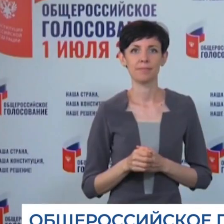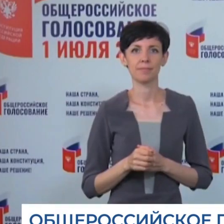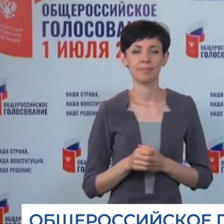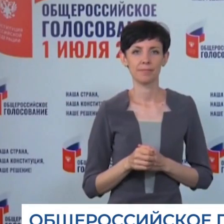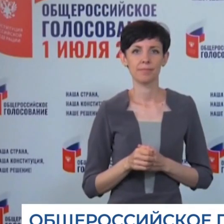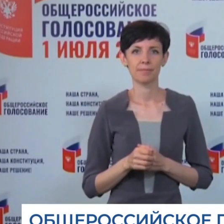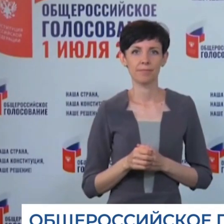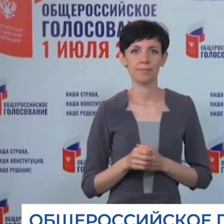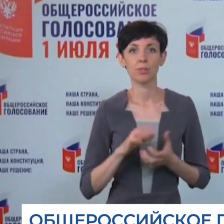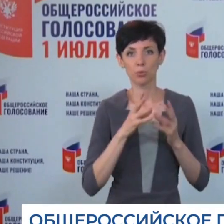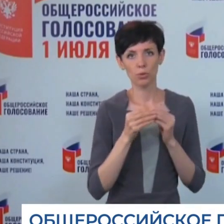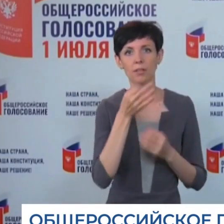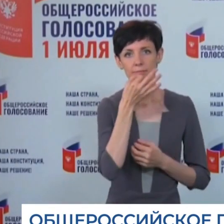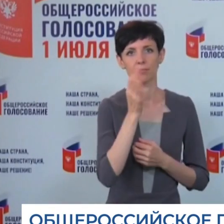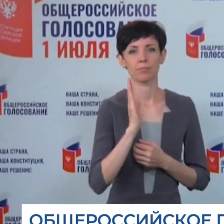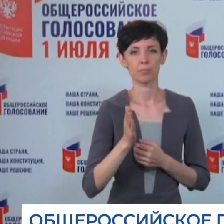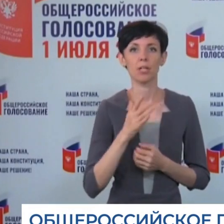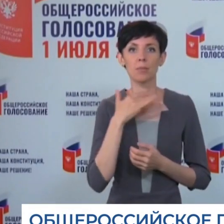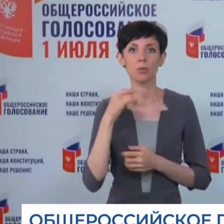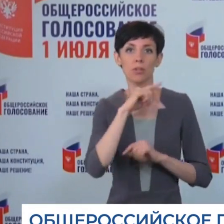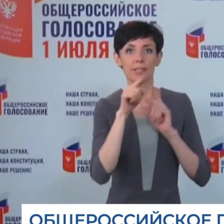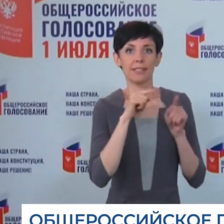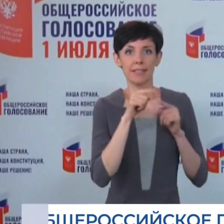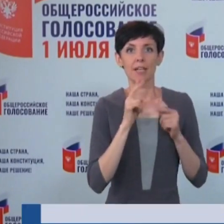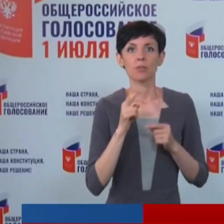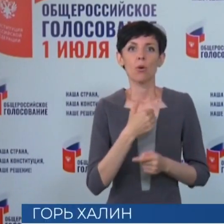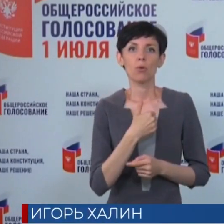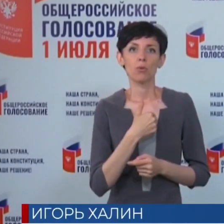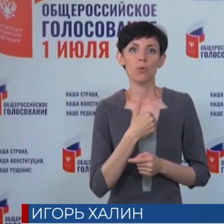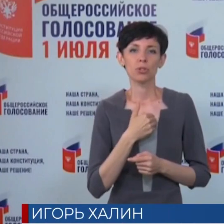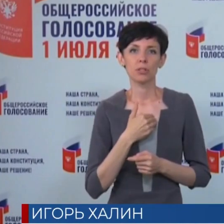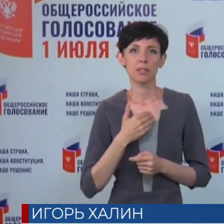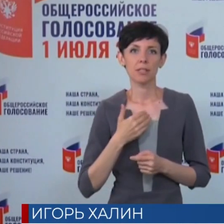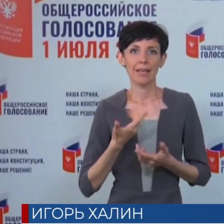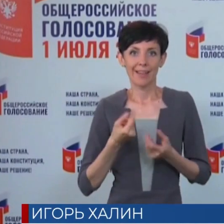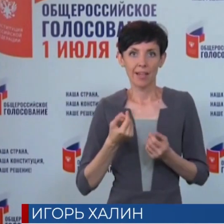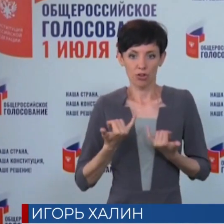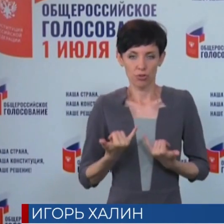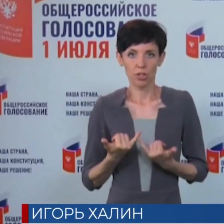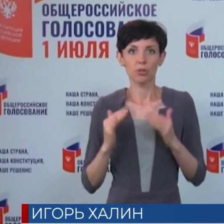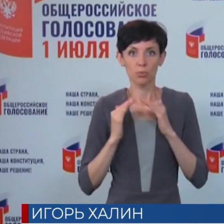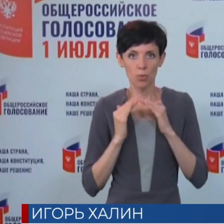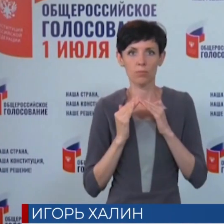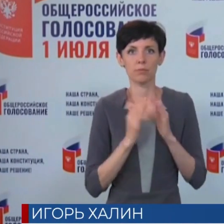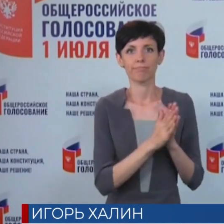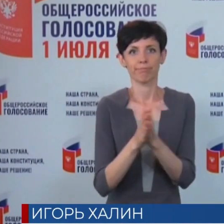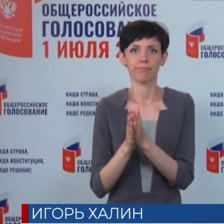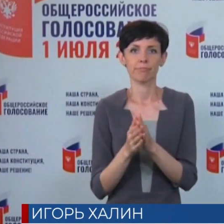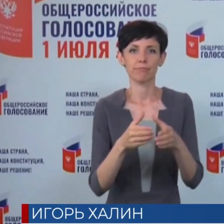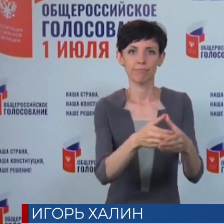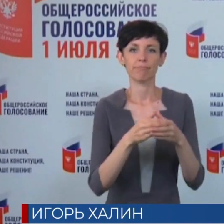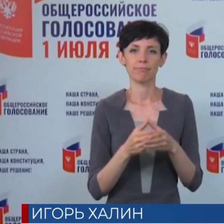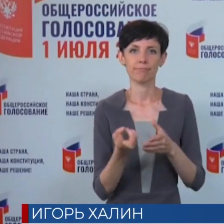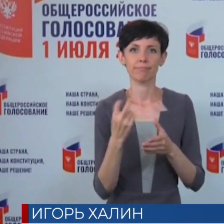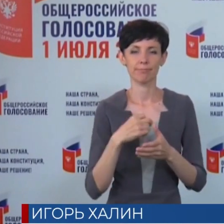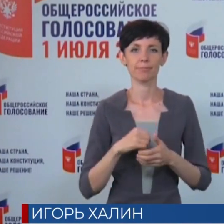А много вопросов от тех людей, которые хотели бы проголосовать по месту пребывания. Для этого были все возможности. К